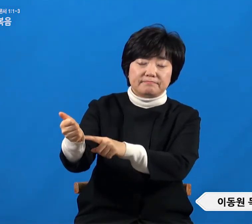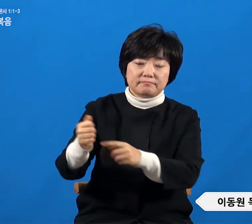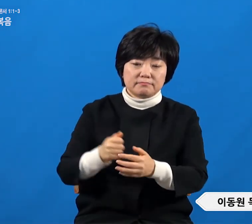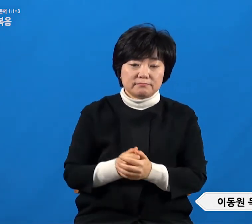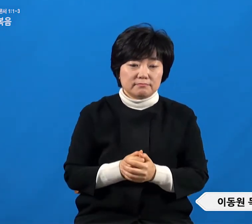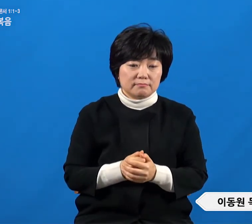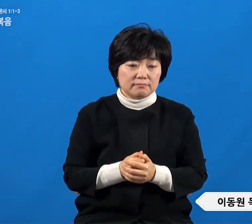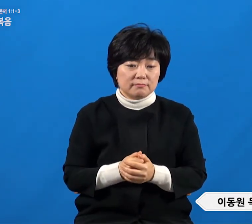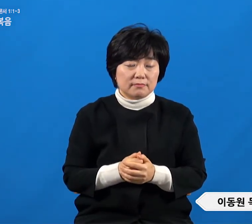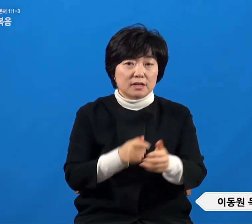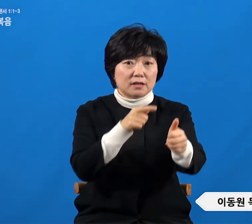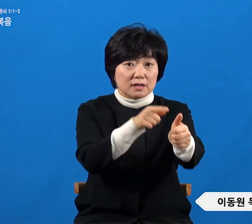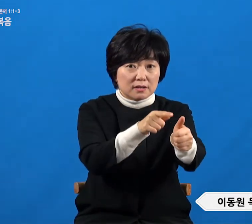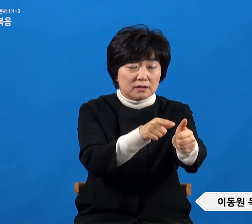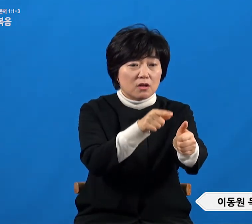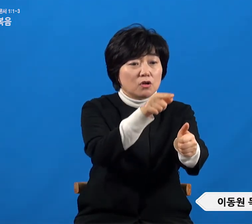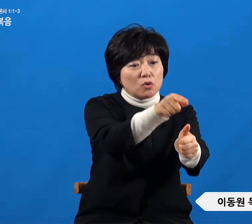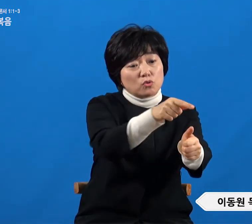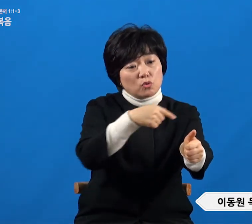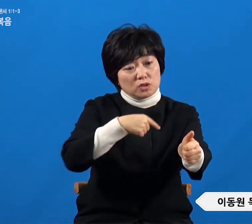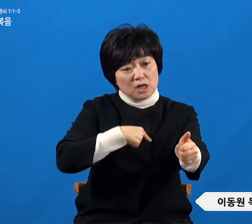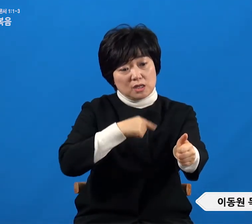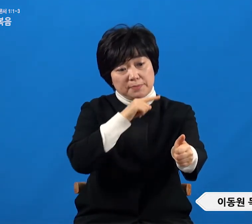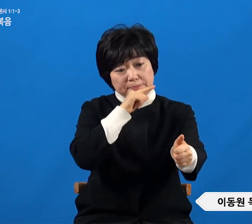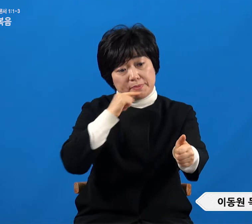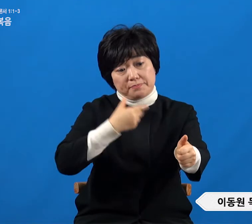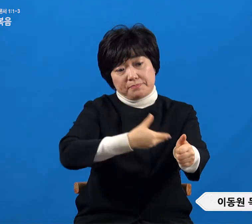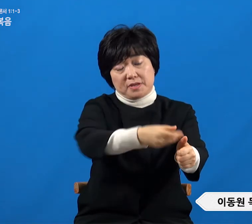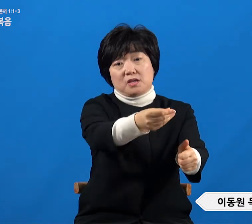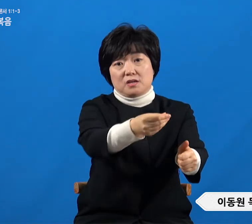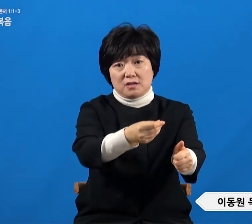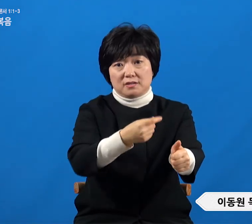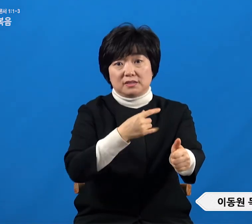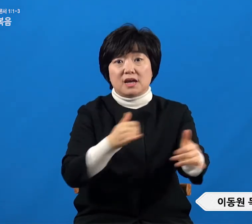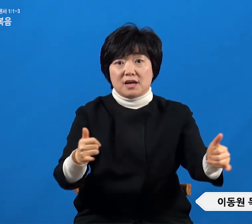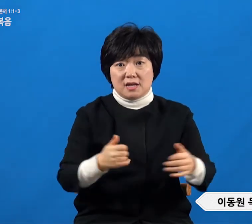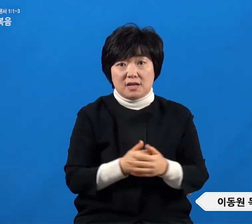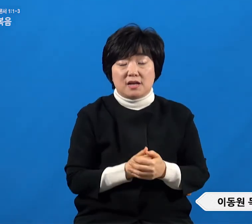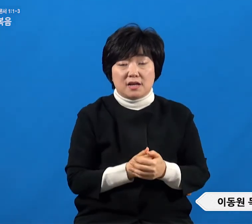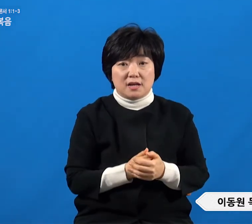말합니다. 19절에서 너도 나에게 빚진 자다.